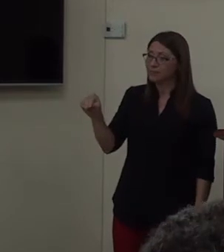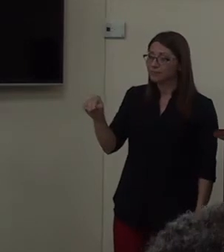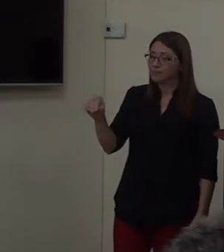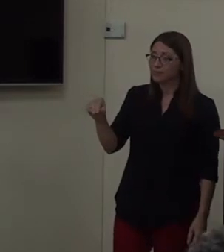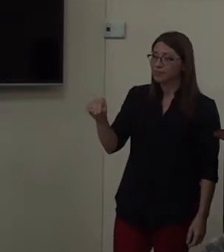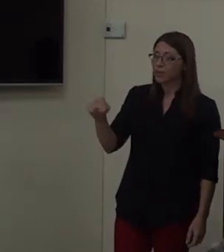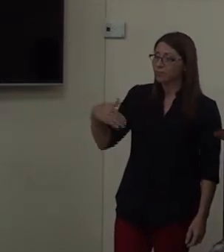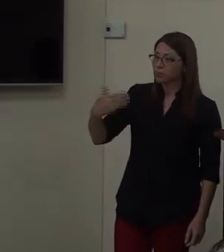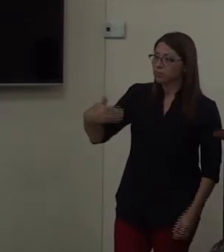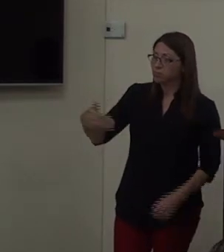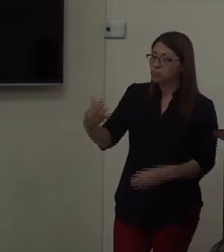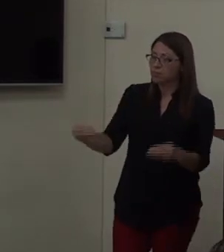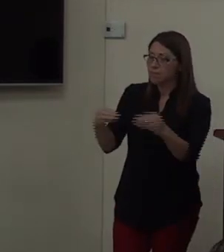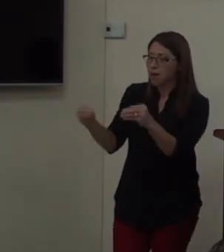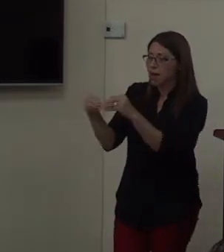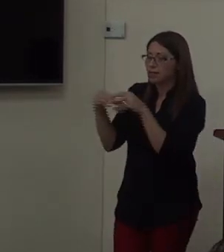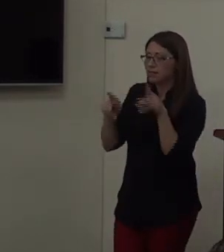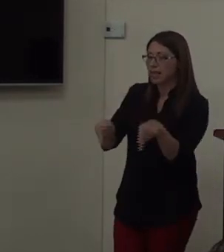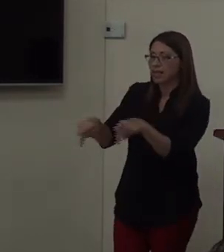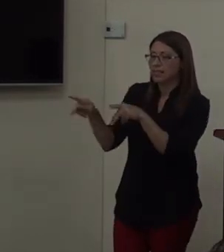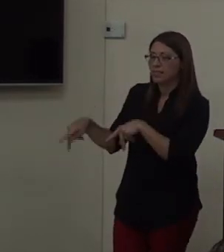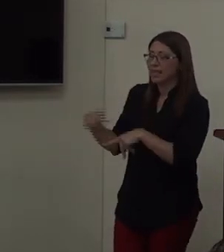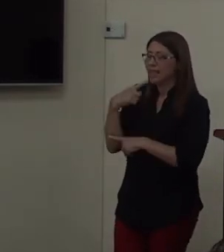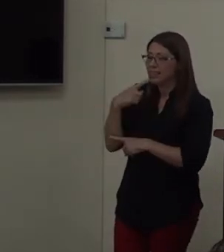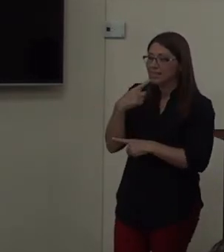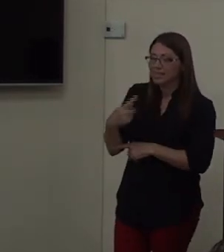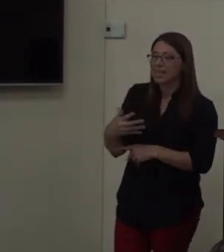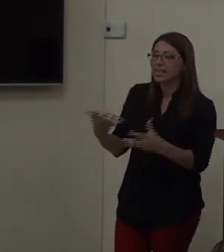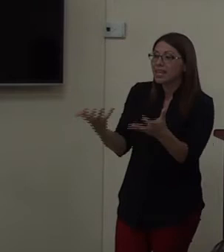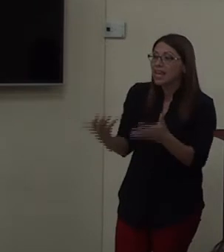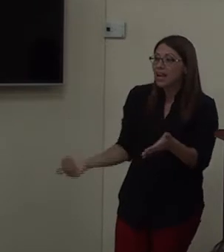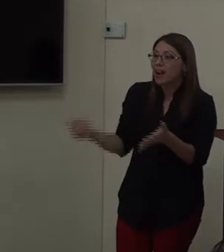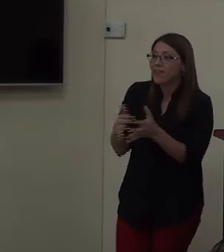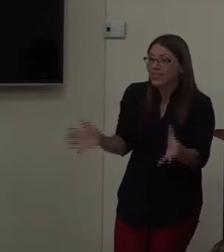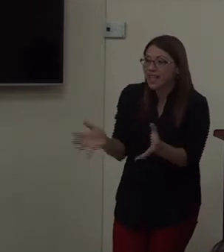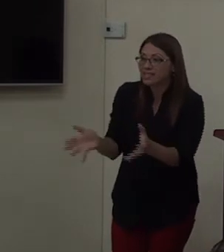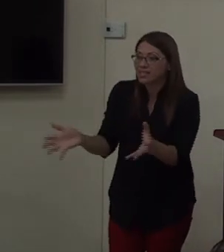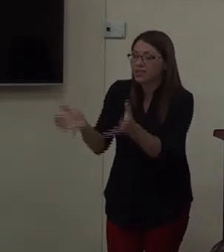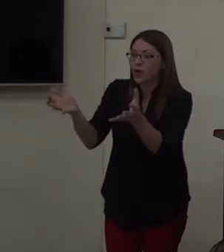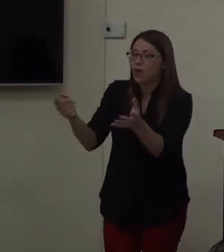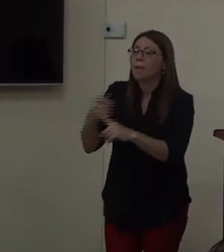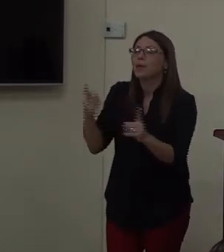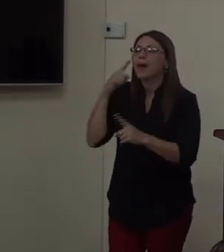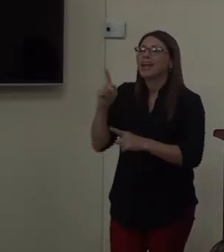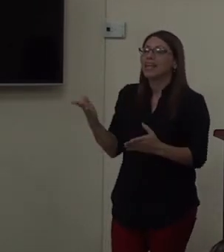cada vez hay más gente que dice que quiere la revitalización, claro, para usarla con fines políticos.